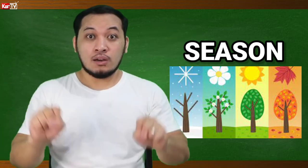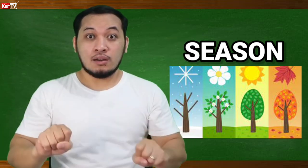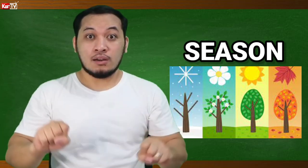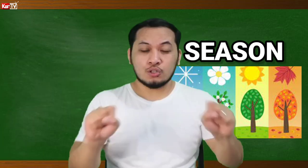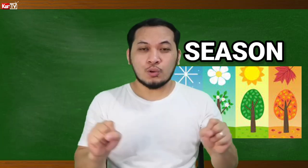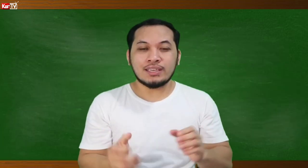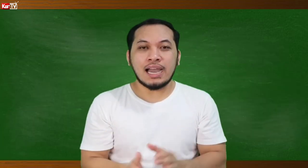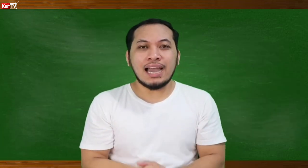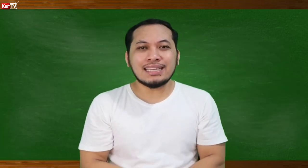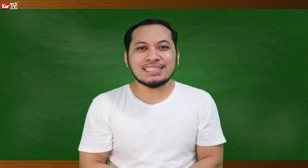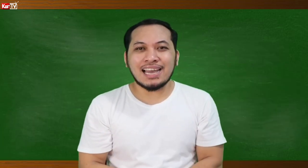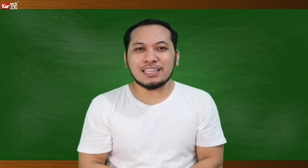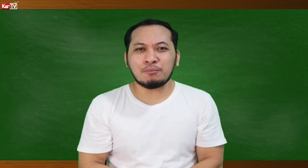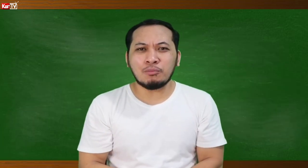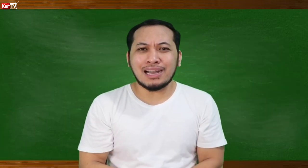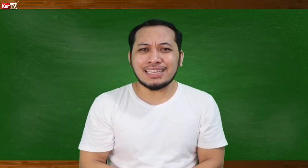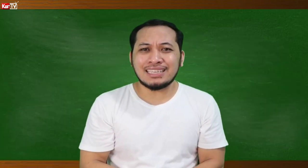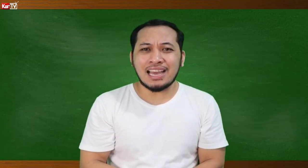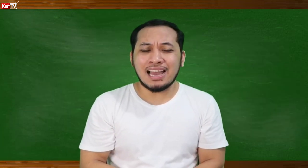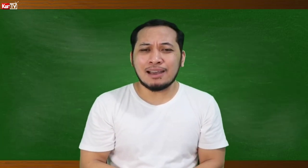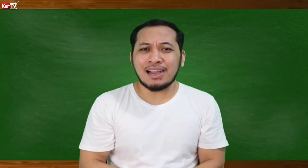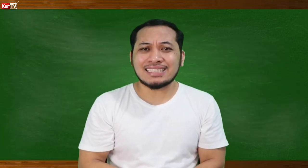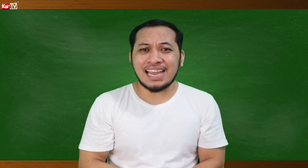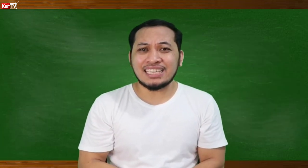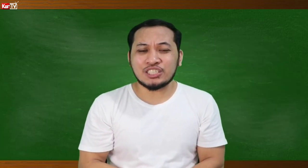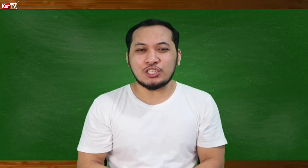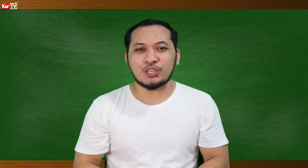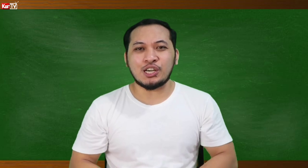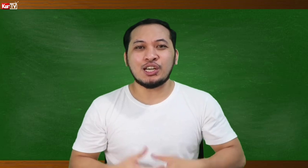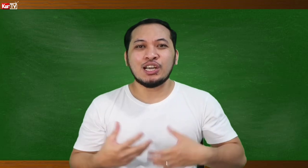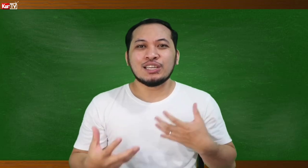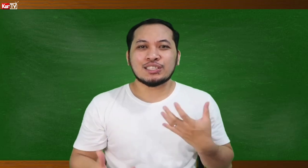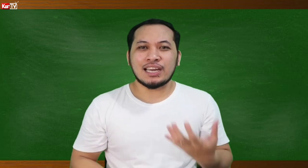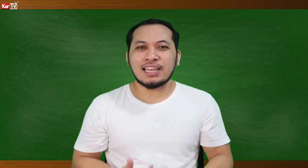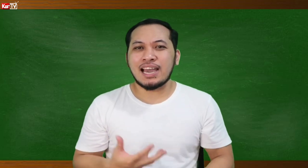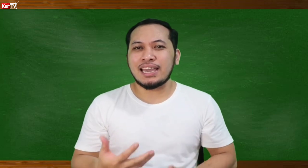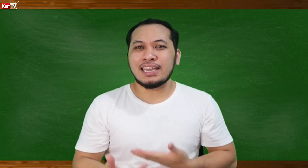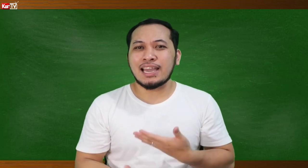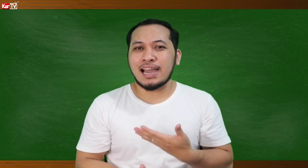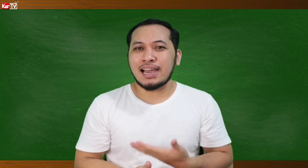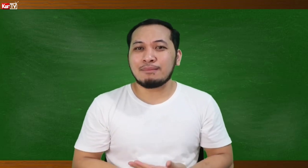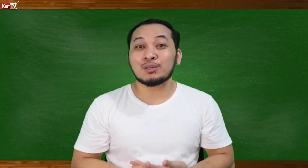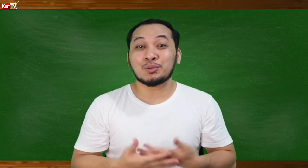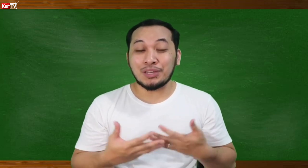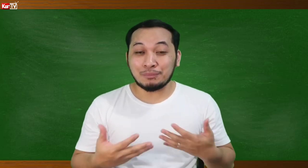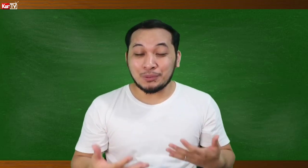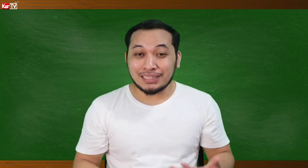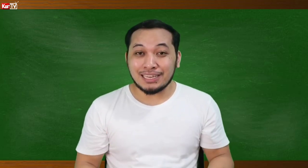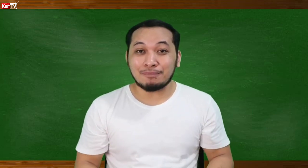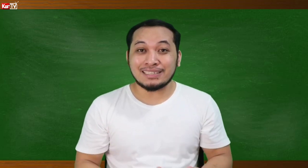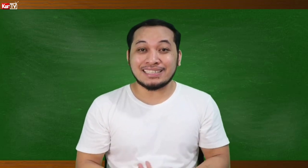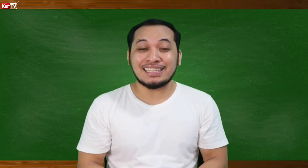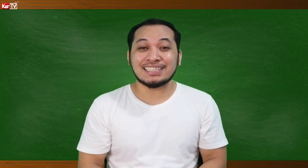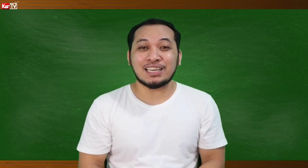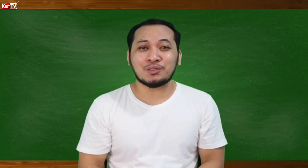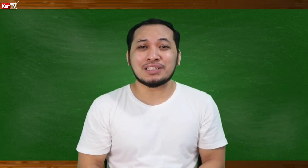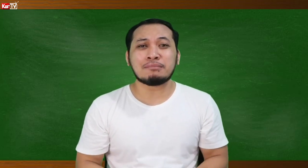so ayan sa atin pong mga science teacher sana ay matutunan po natin ang pagsisenyas na ito kasi